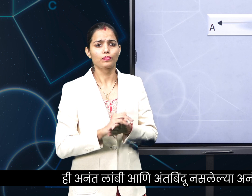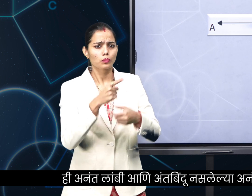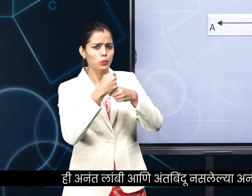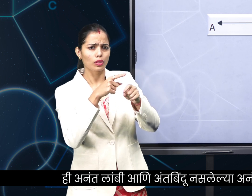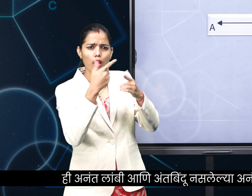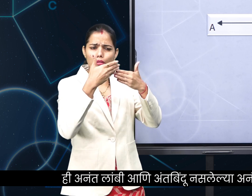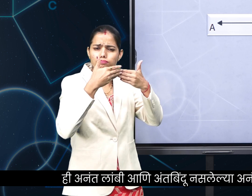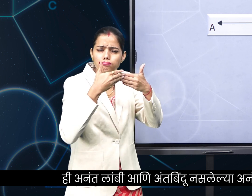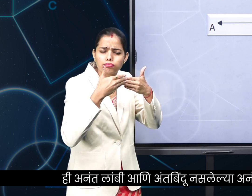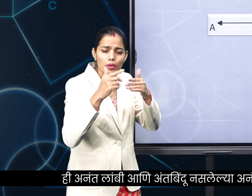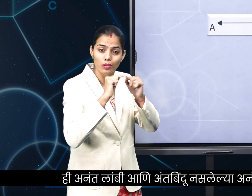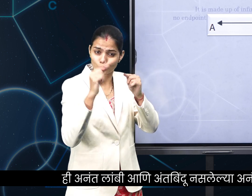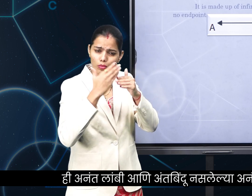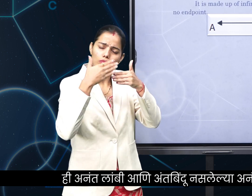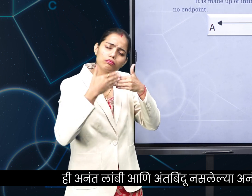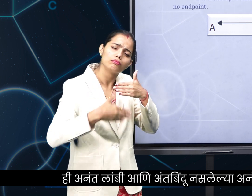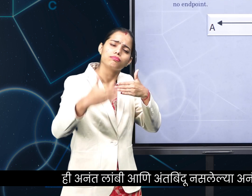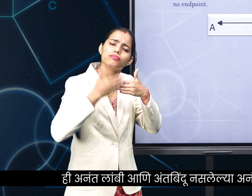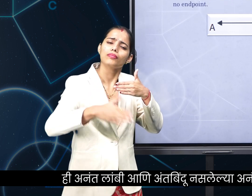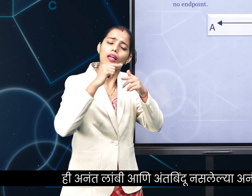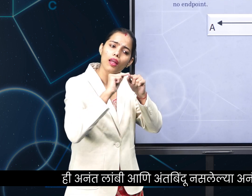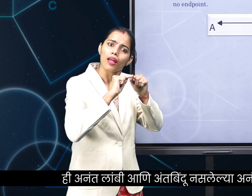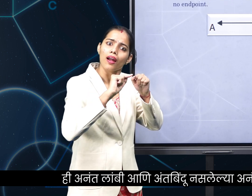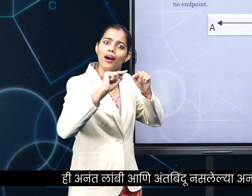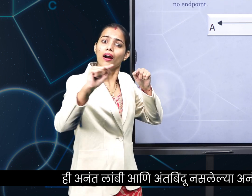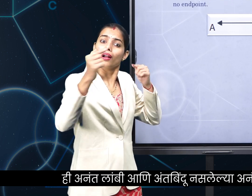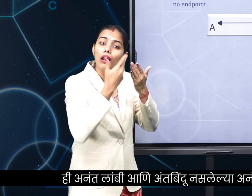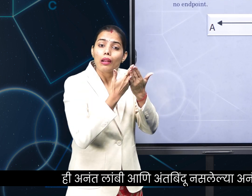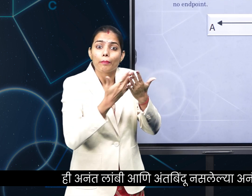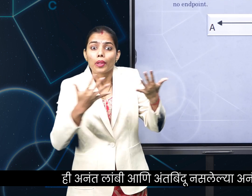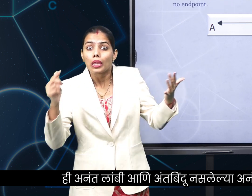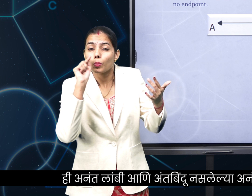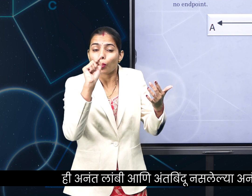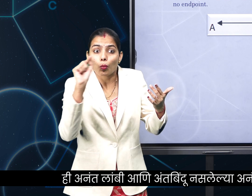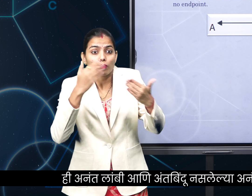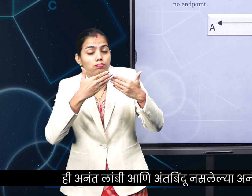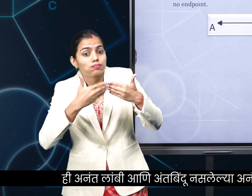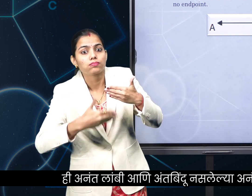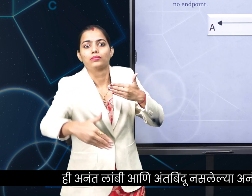ही अनंत लांबी आणि अंत्यबिंदू नसलेल्या अनंत अनेक बिंदूंनी बनलेली आहे.